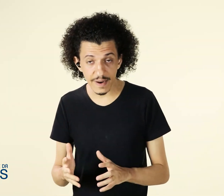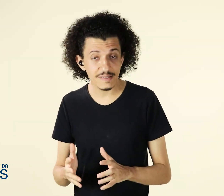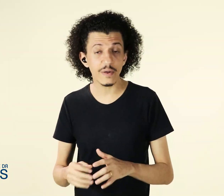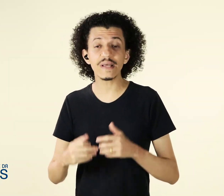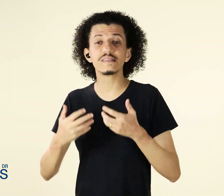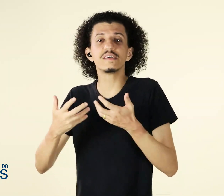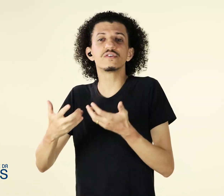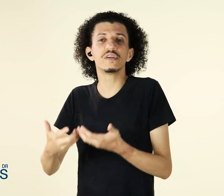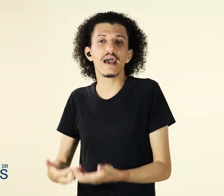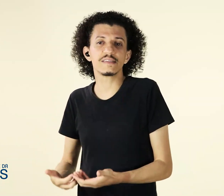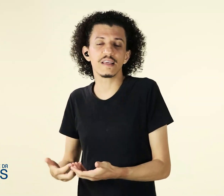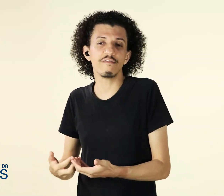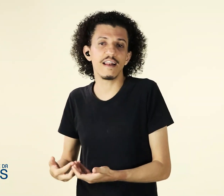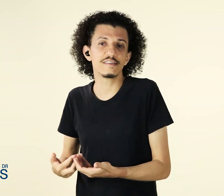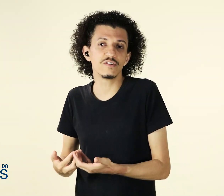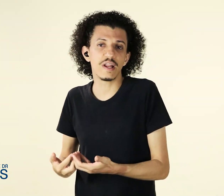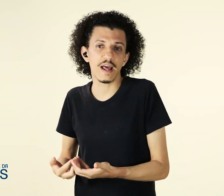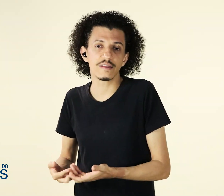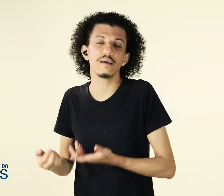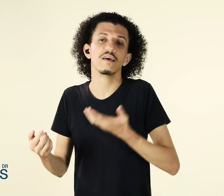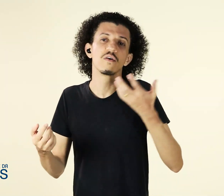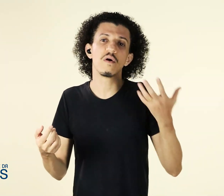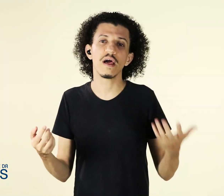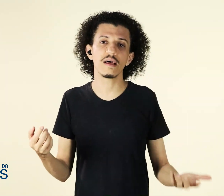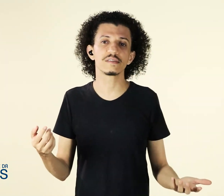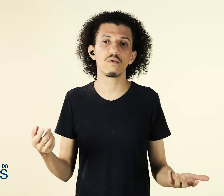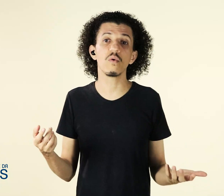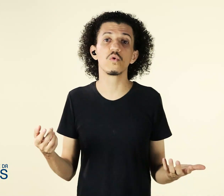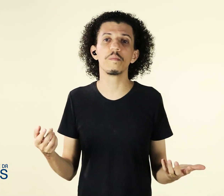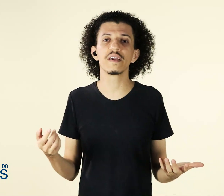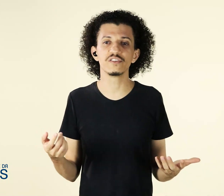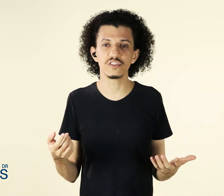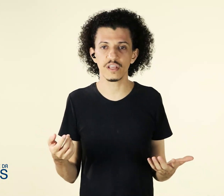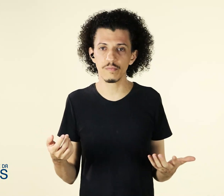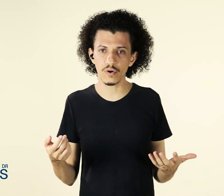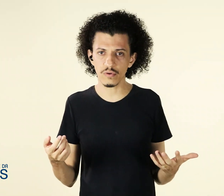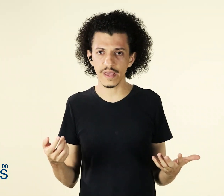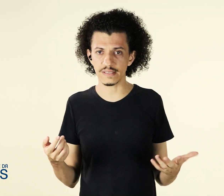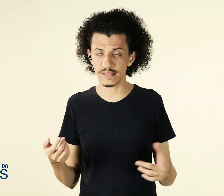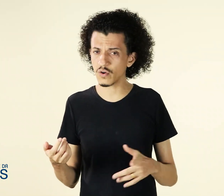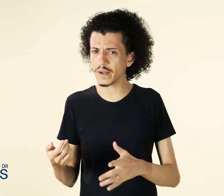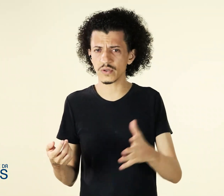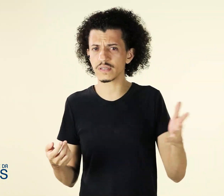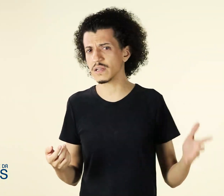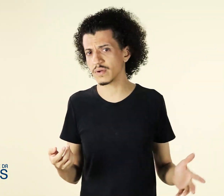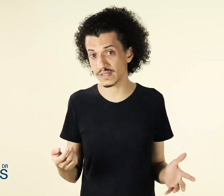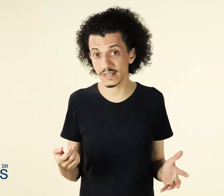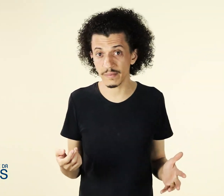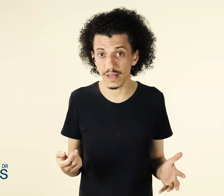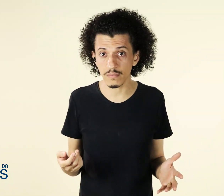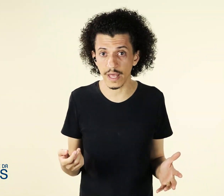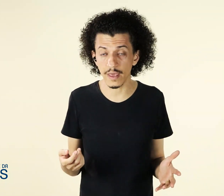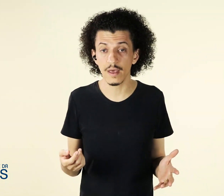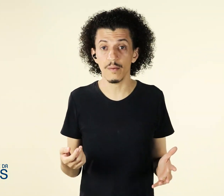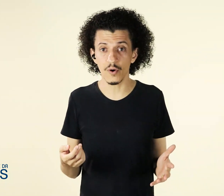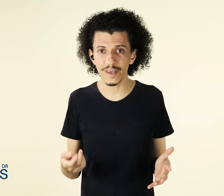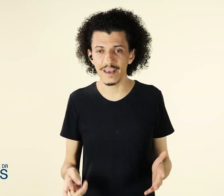não existe essa equivalência direta com relação ao nome que a gente tem no português, assim como as outras línguas de sinais também não tem. Por quê?